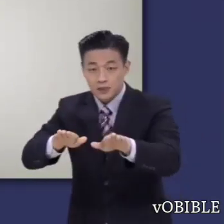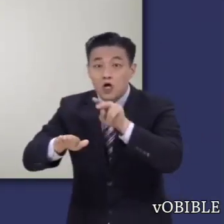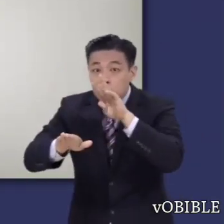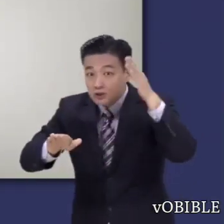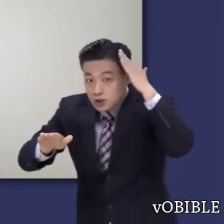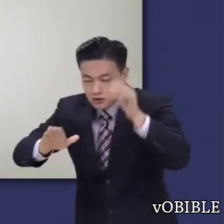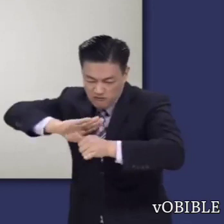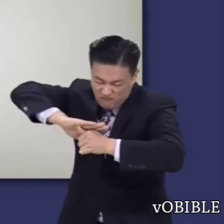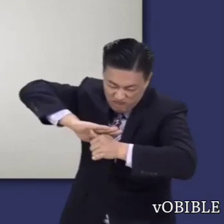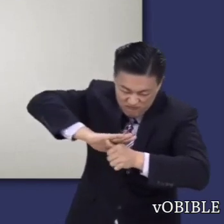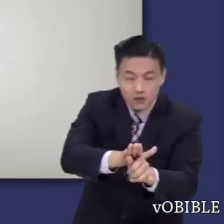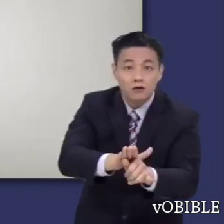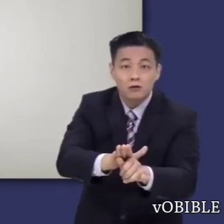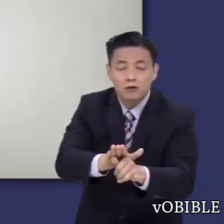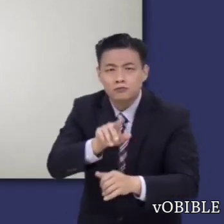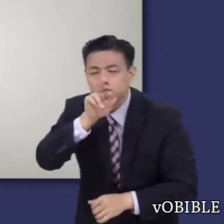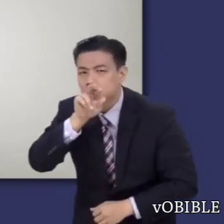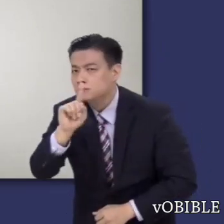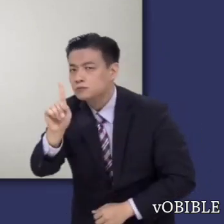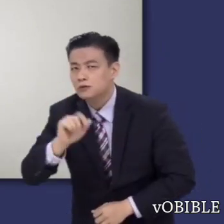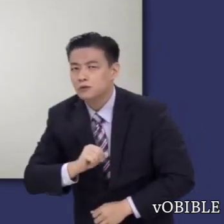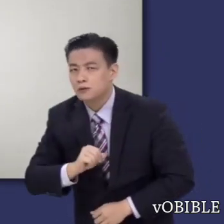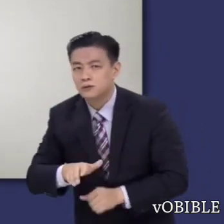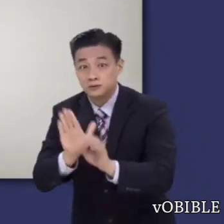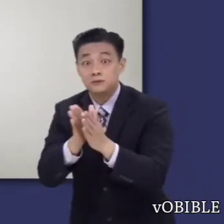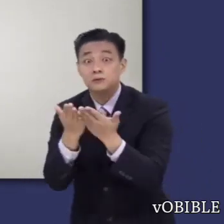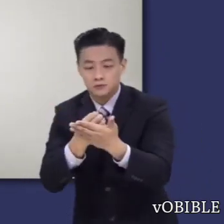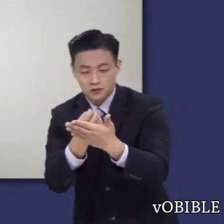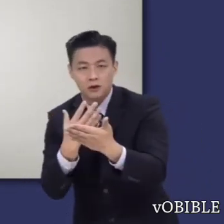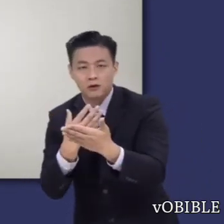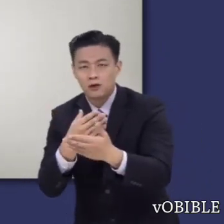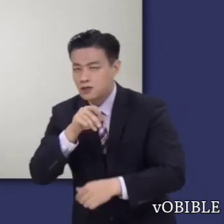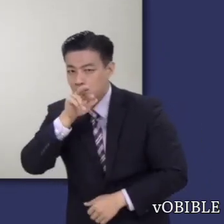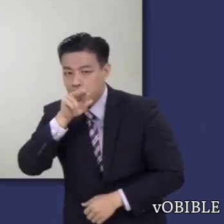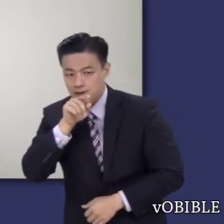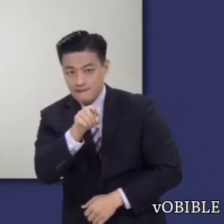头。这条蛇引诱亚当夏娃反叛上帝。